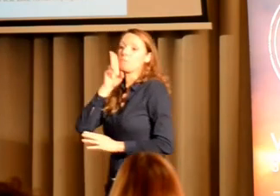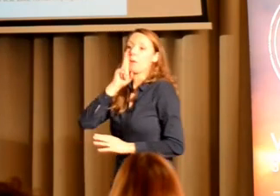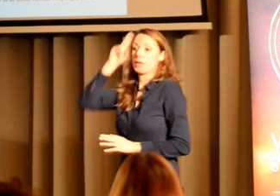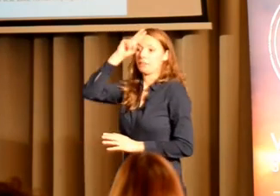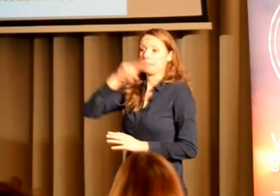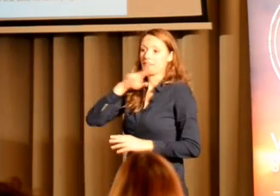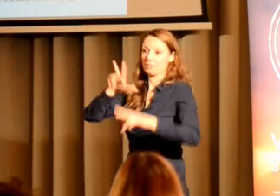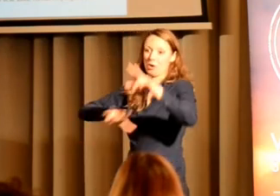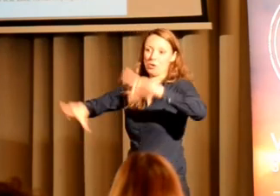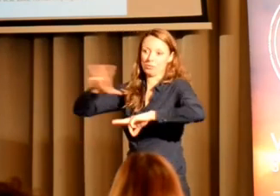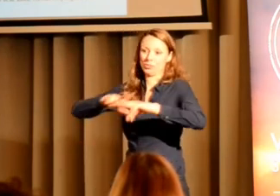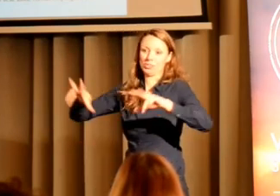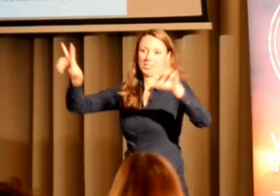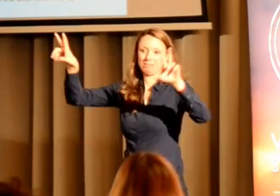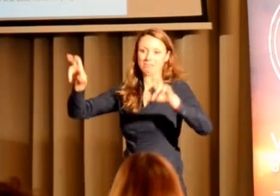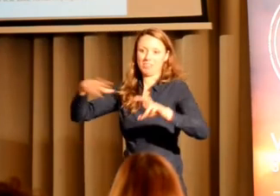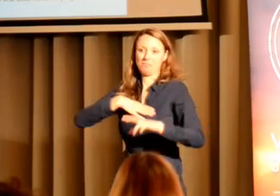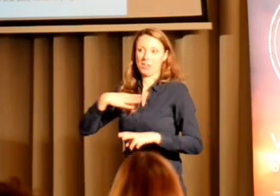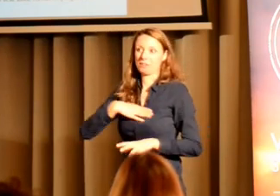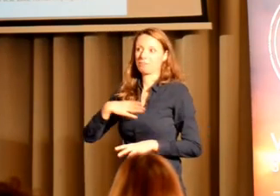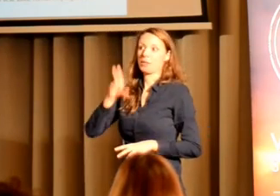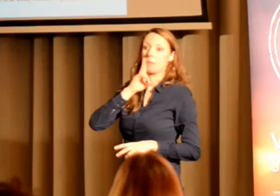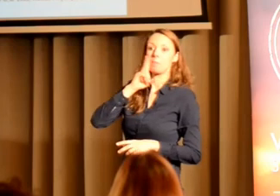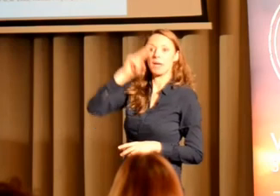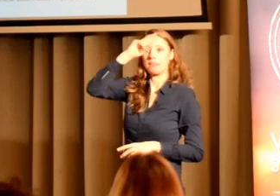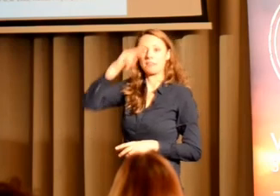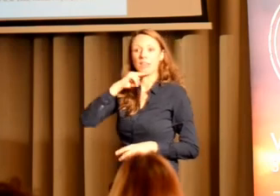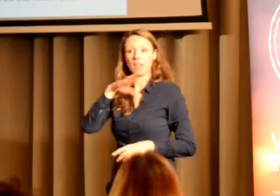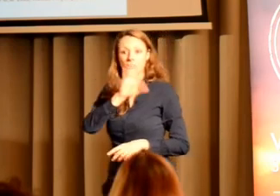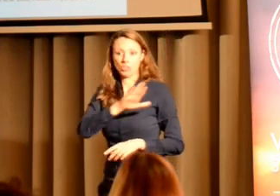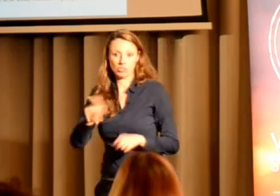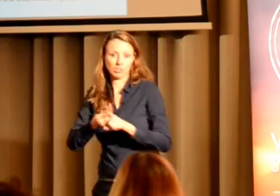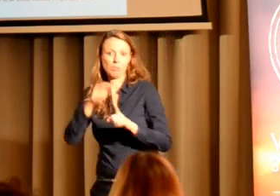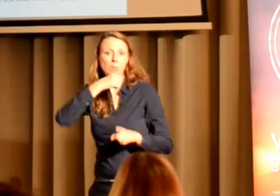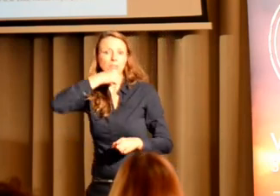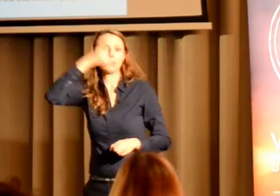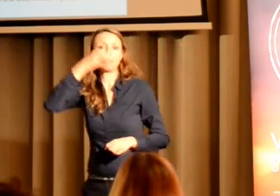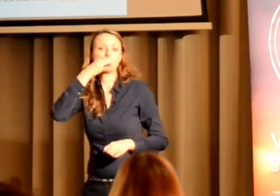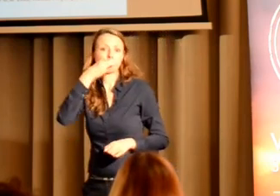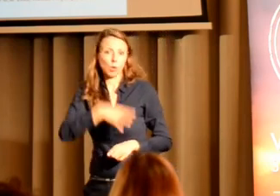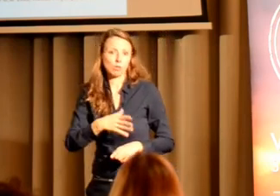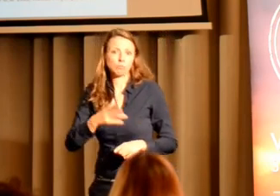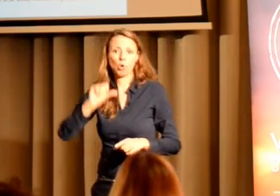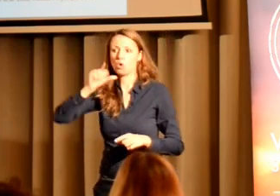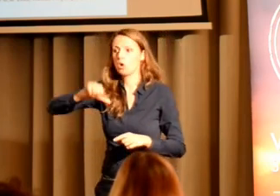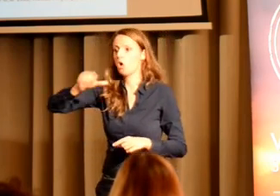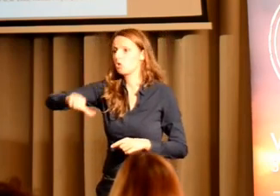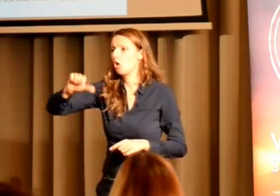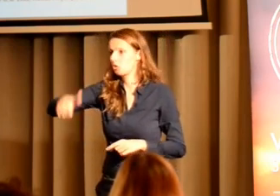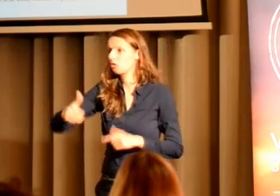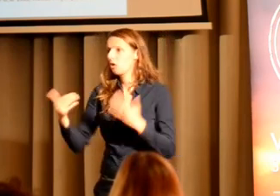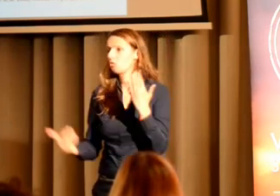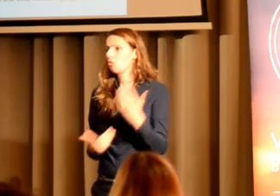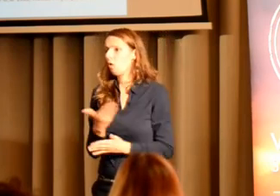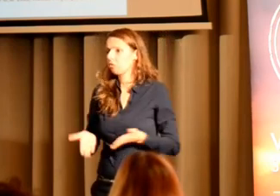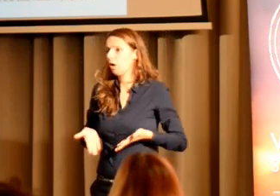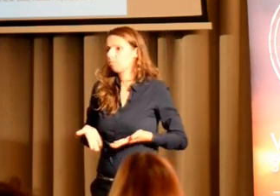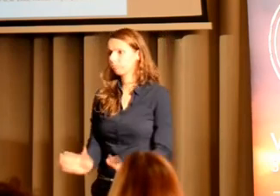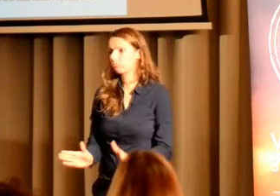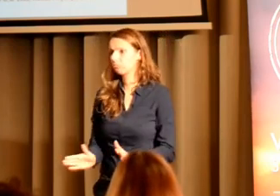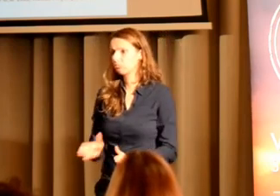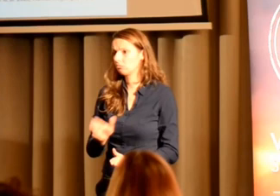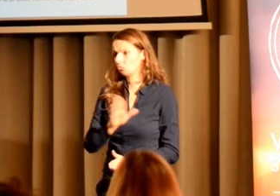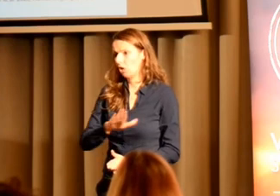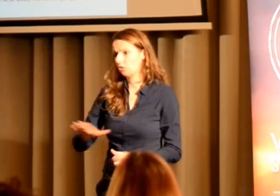tata, dzieci, ale dzieci i starsze, i młodsze, tak? No bo każdego roku pojawia się nowa czeredka. I te